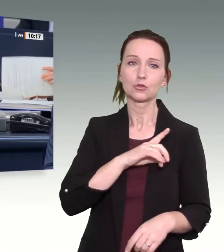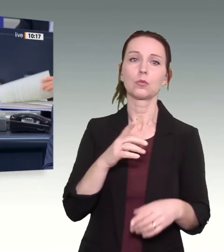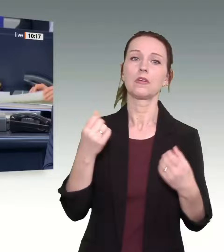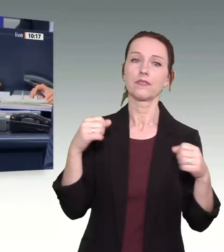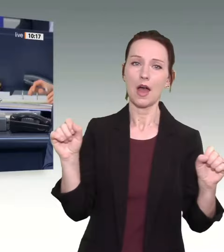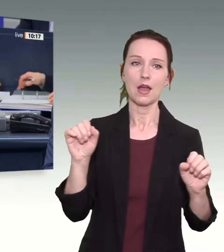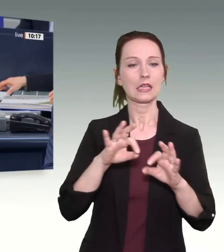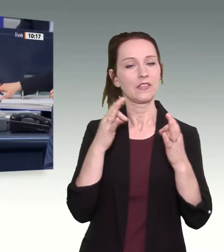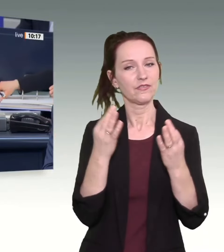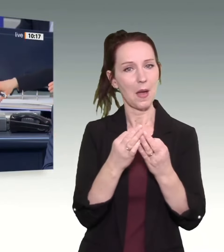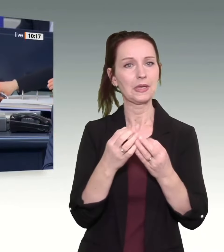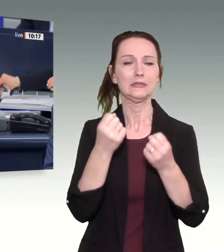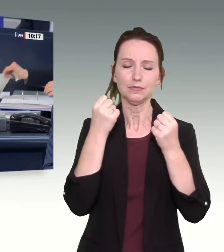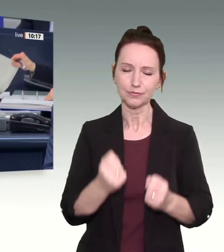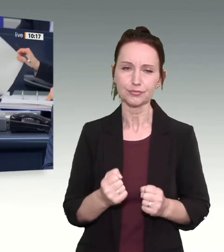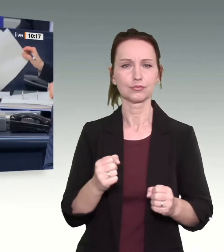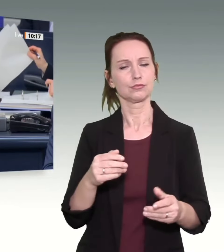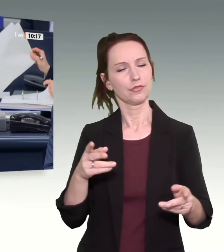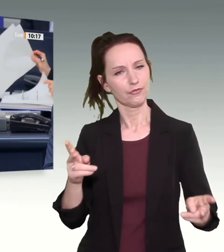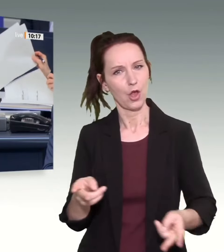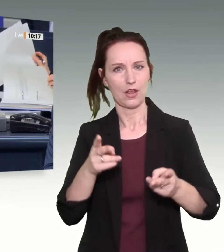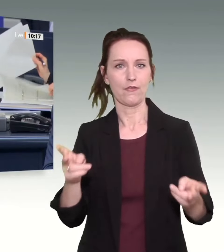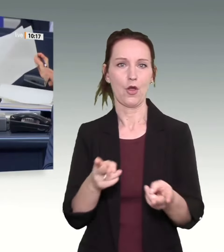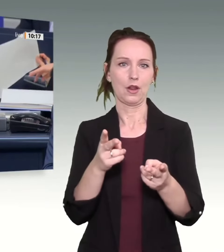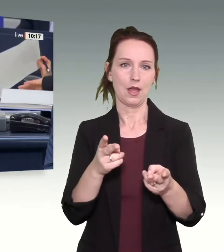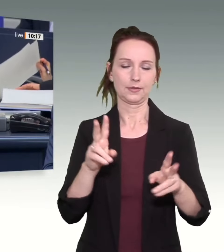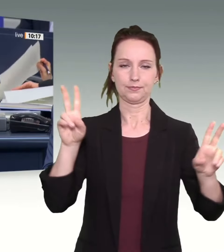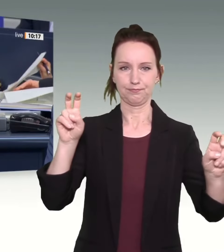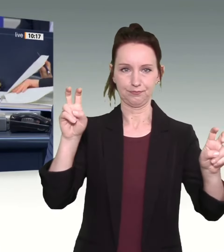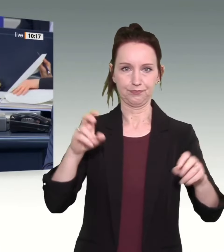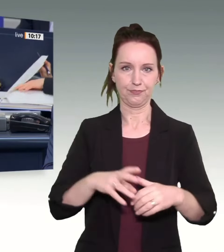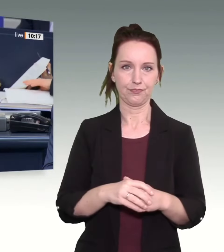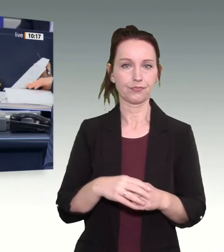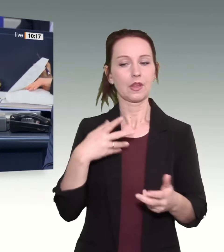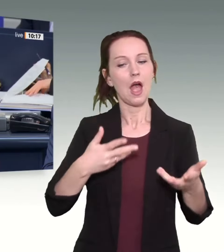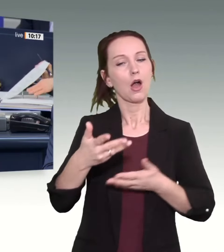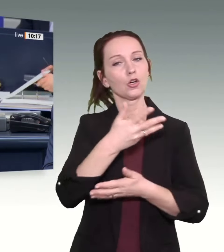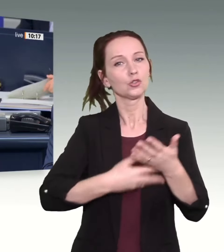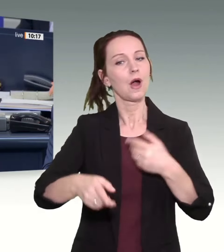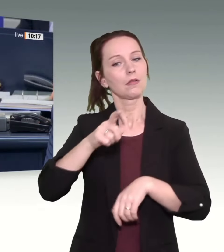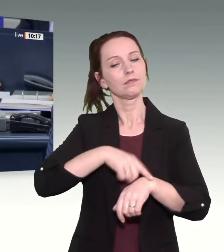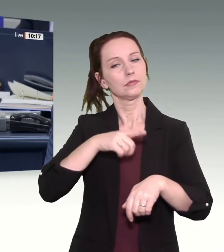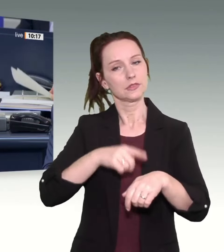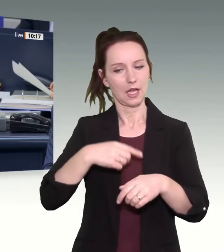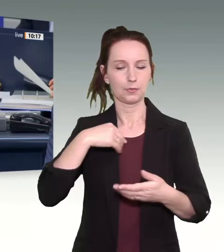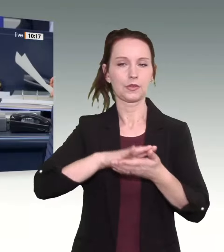Für die Aussprache wurde eine Dauer von 68 Minuten vereinbart.